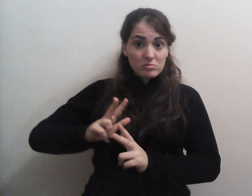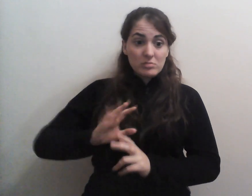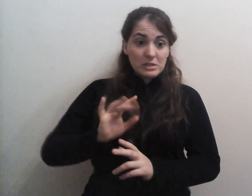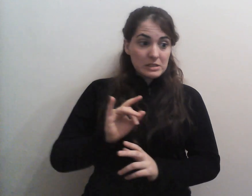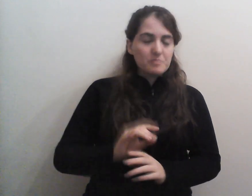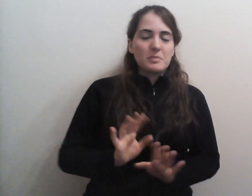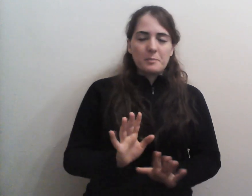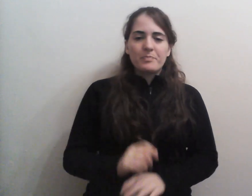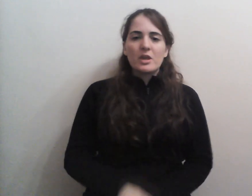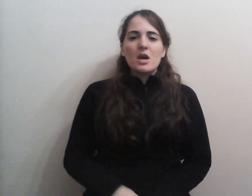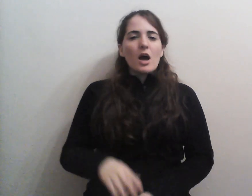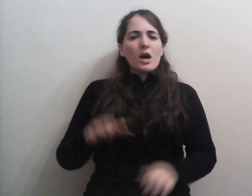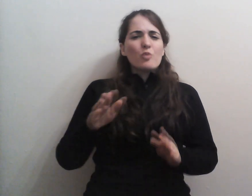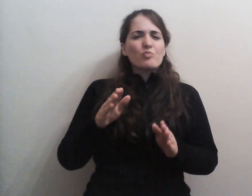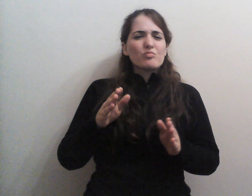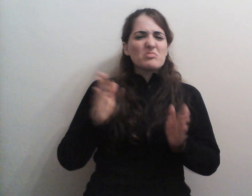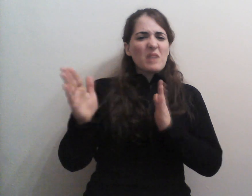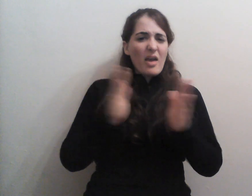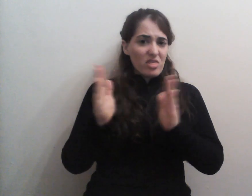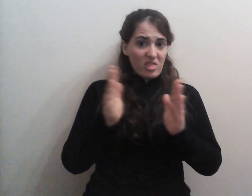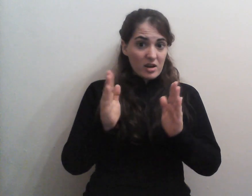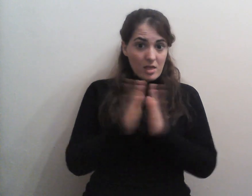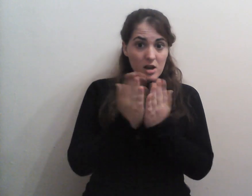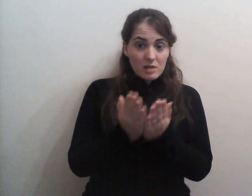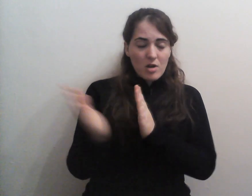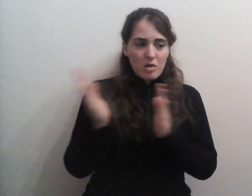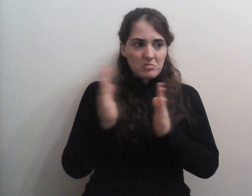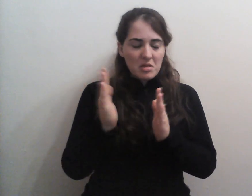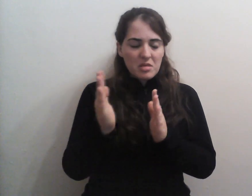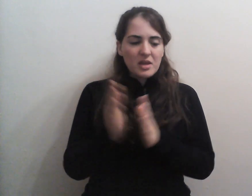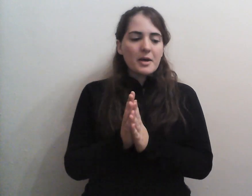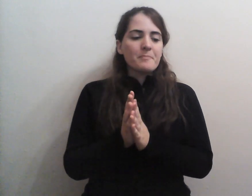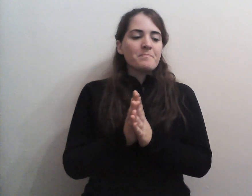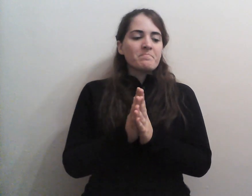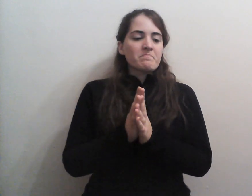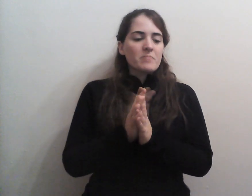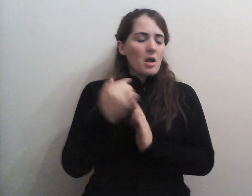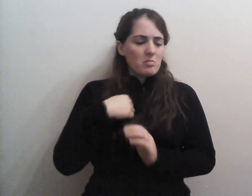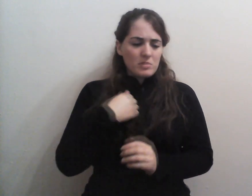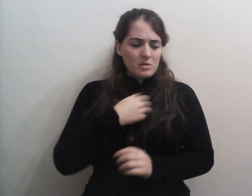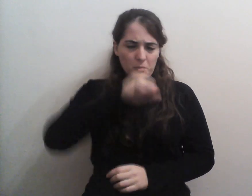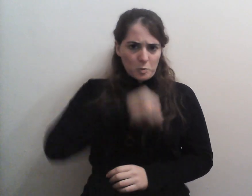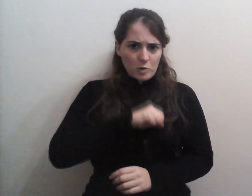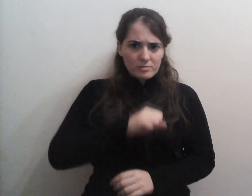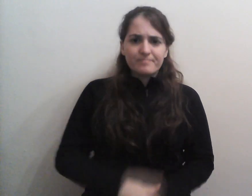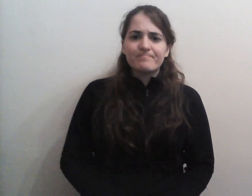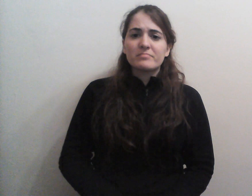libro que es una de mis favoritas, y un hombre demuestra a Christian, el protagonista del libro se llama Christian, bueno, Cristiano.